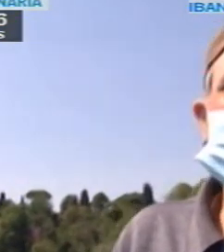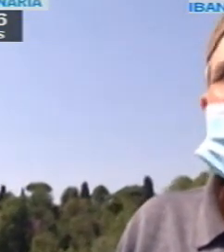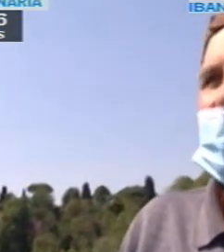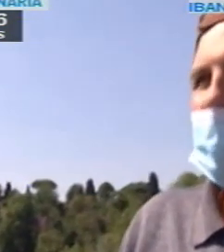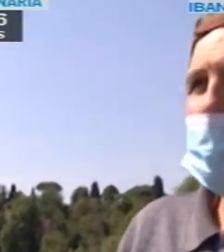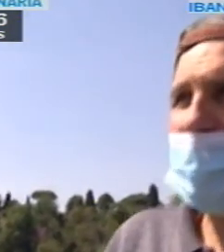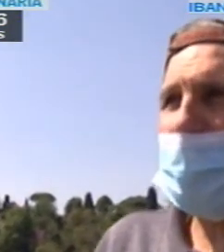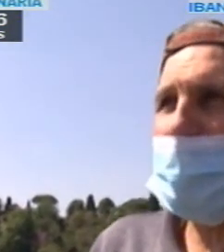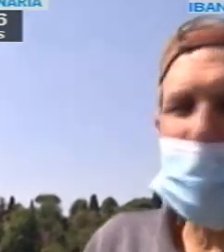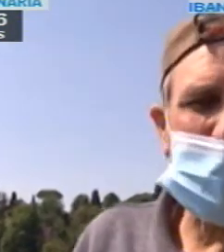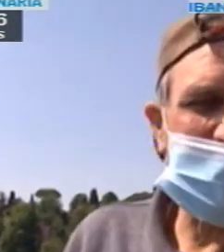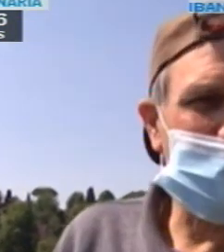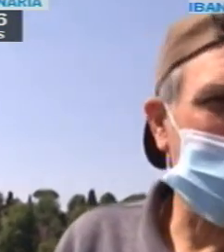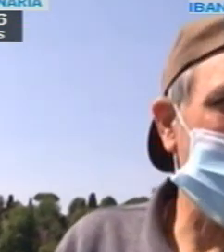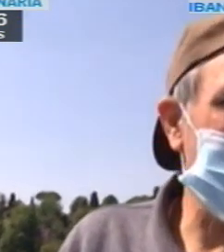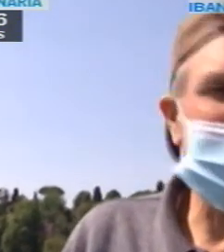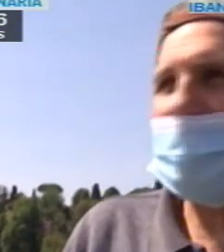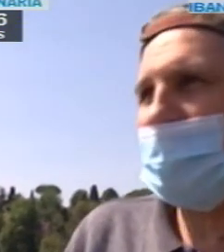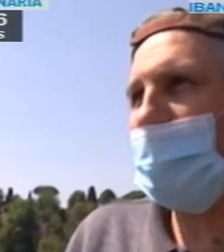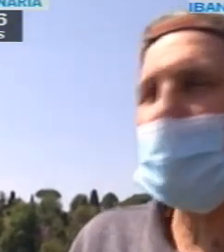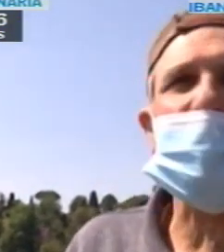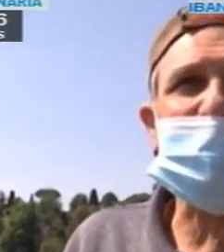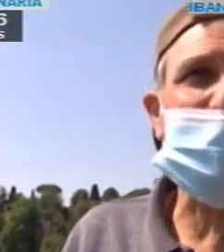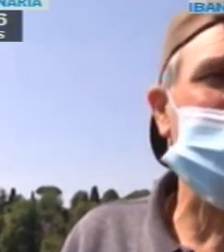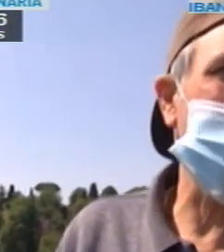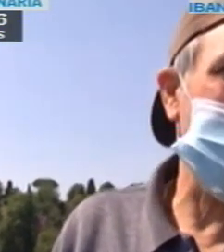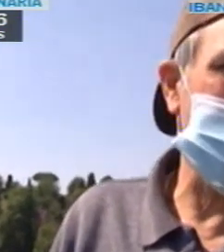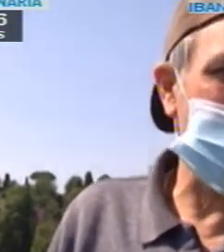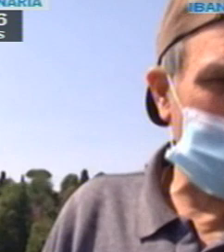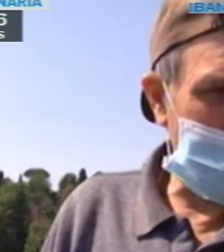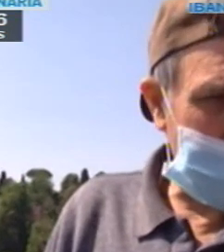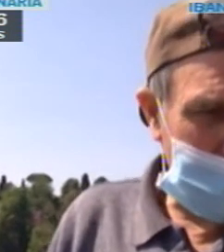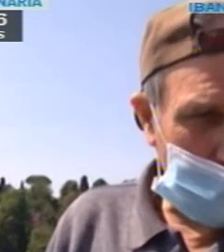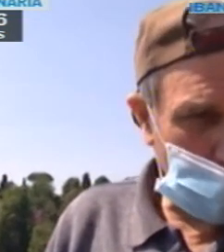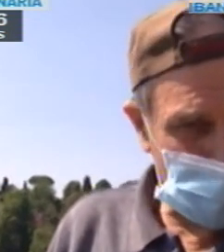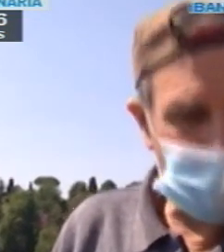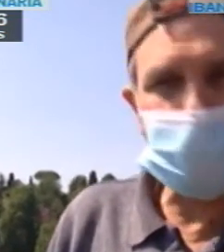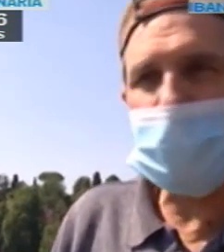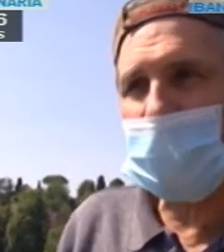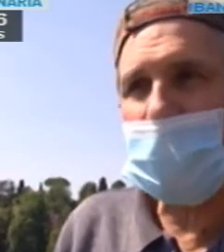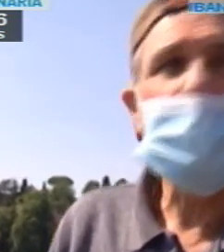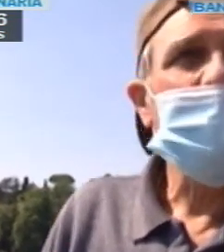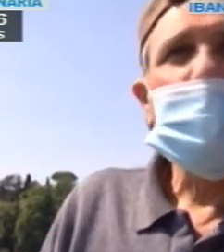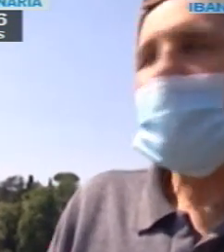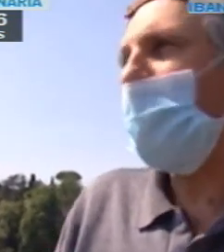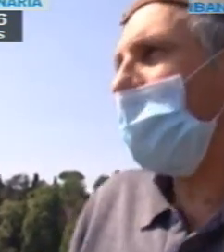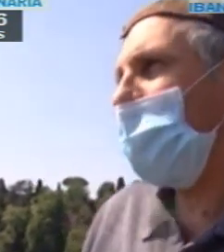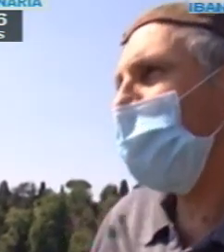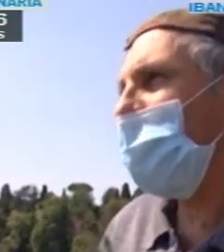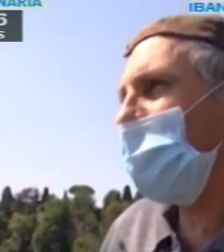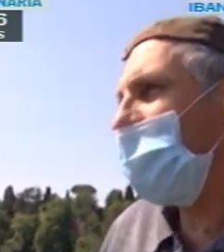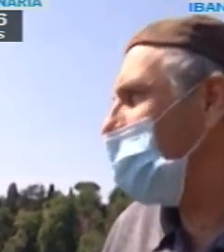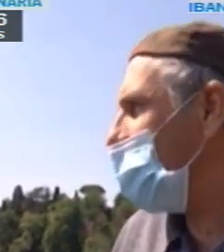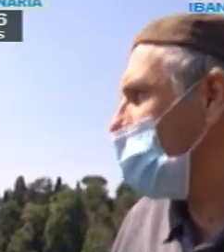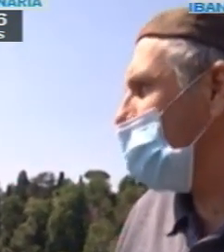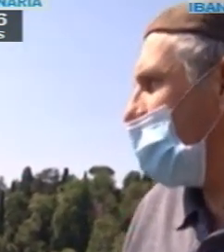natura ti ispira sempre, anche in questo momento di desolazione per le persone, perché non possono uscire, però la